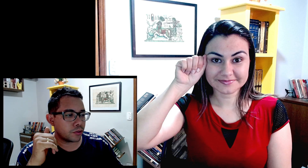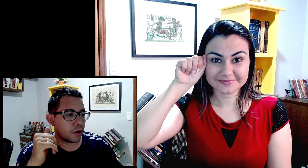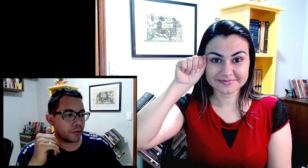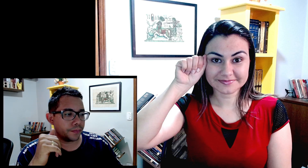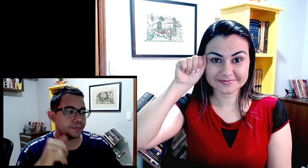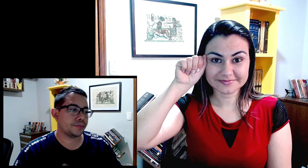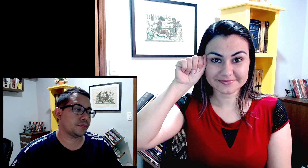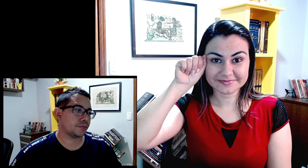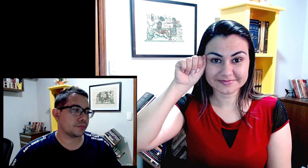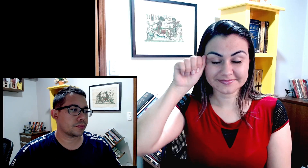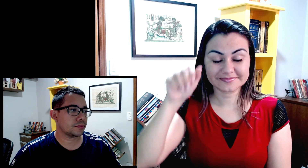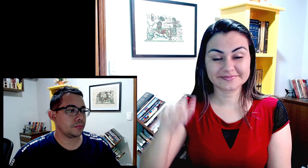pessoal?